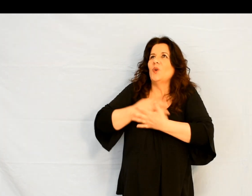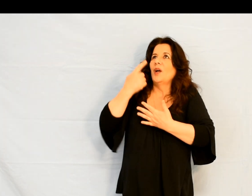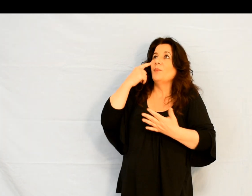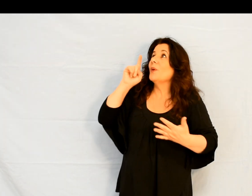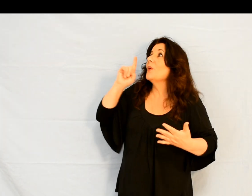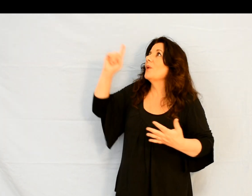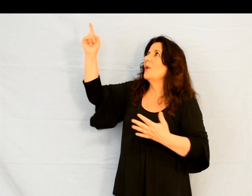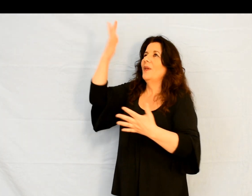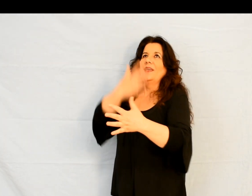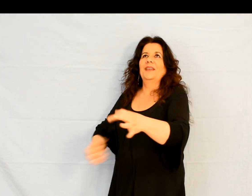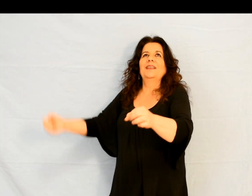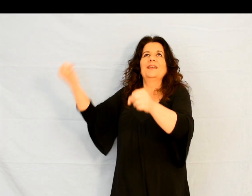faites.